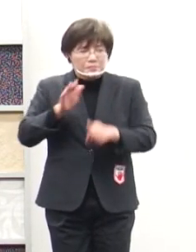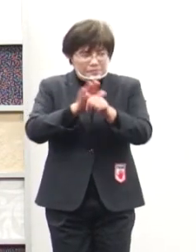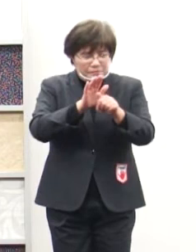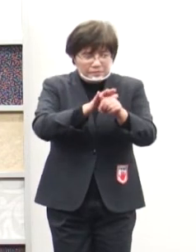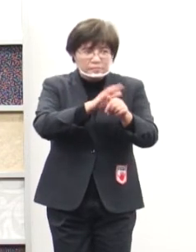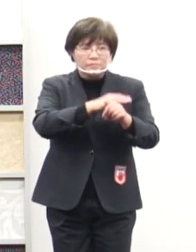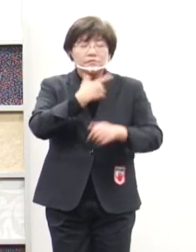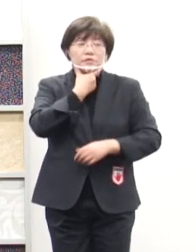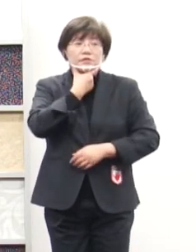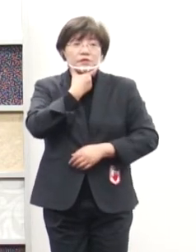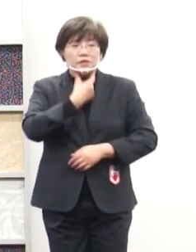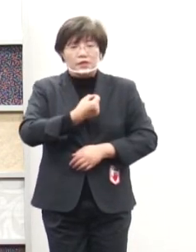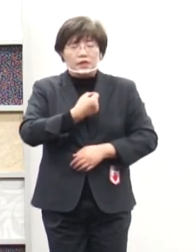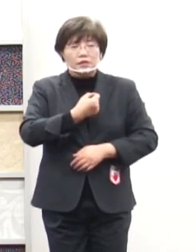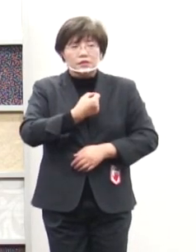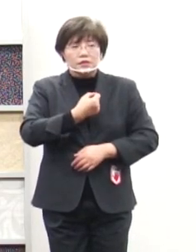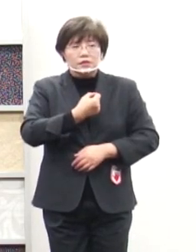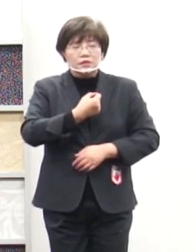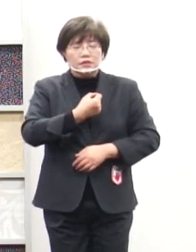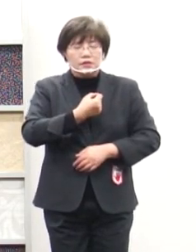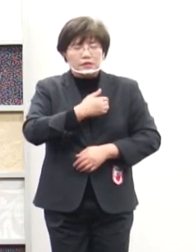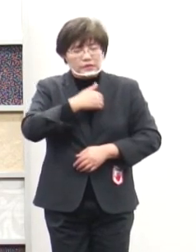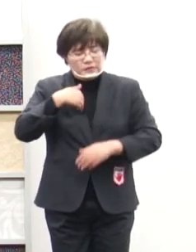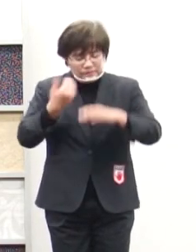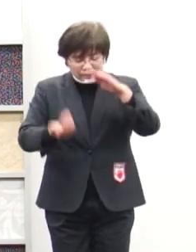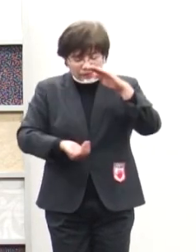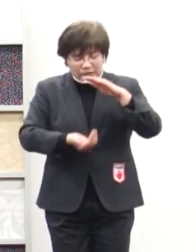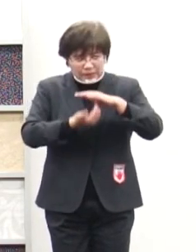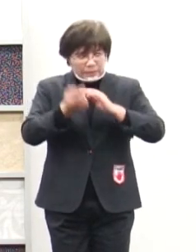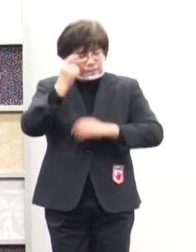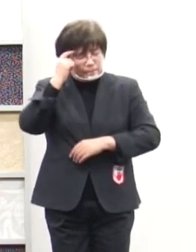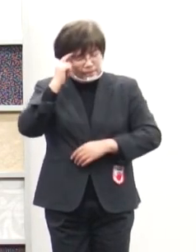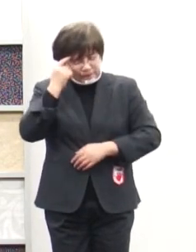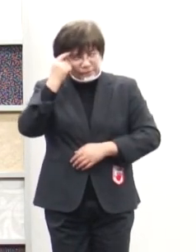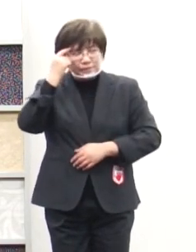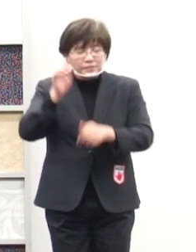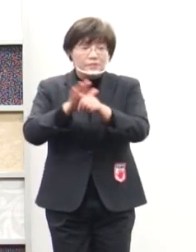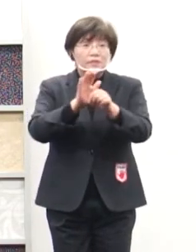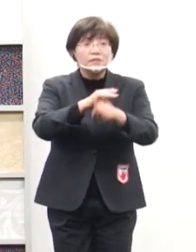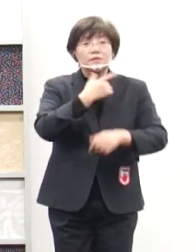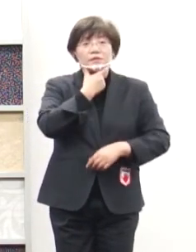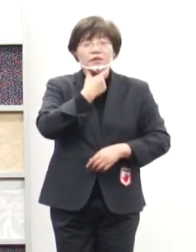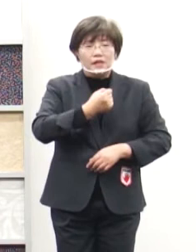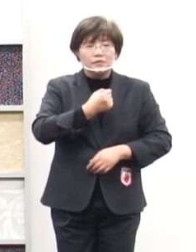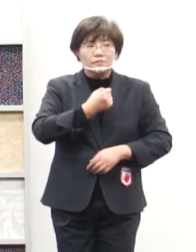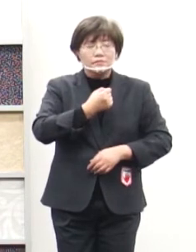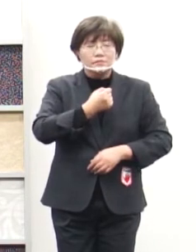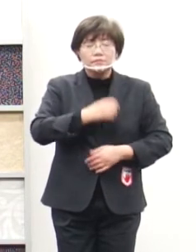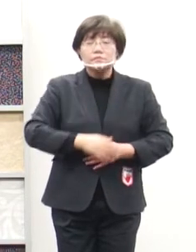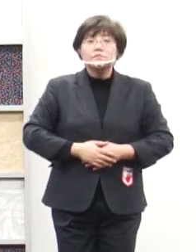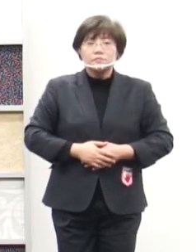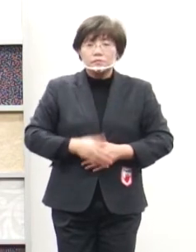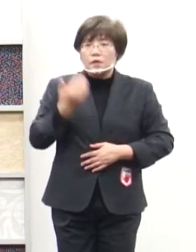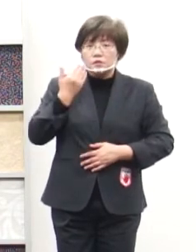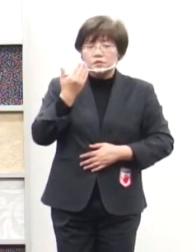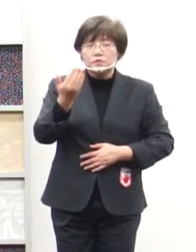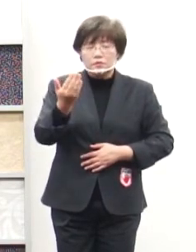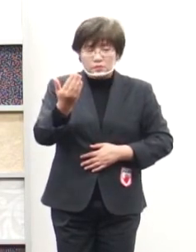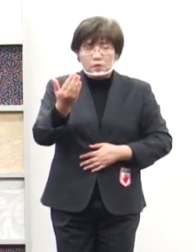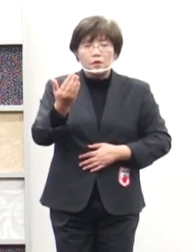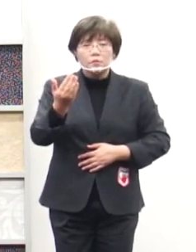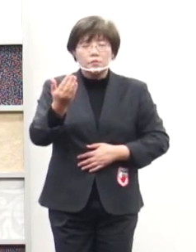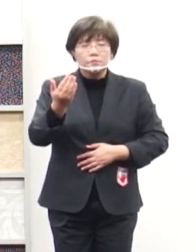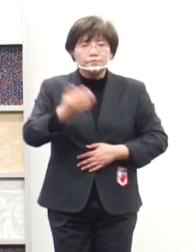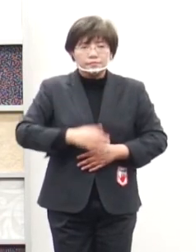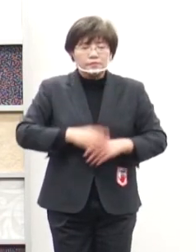たいということで、そのできる限りのことをやっていきたいと思います。 私の方もちょっとまだ確認してないんですが、その中小企